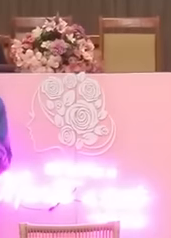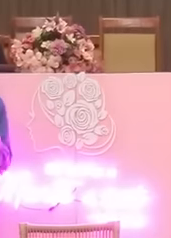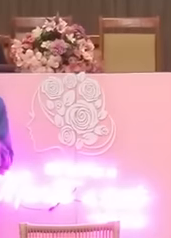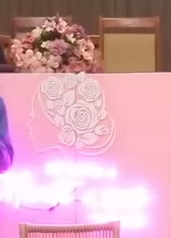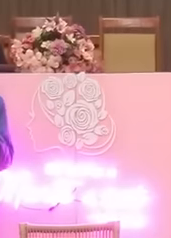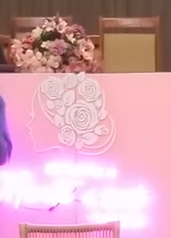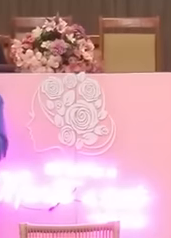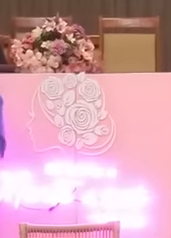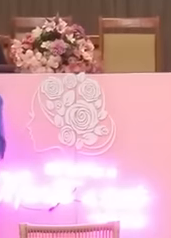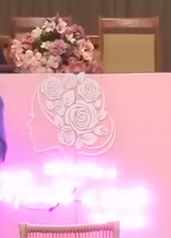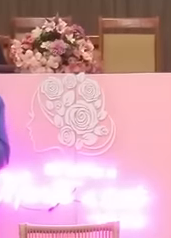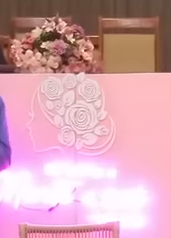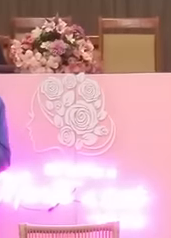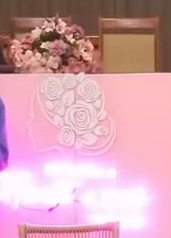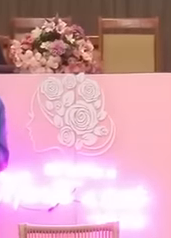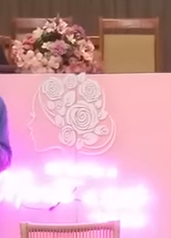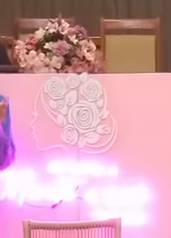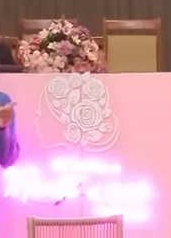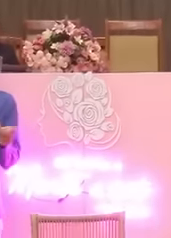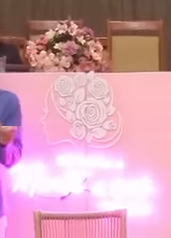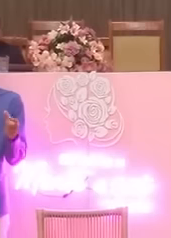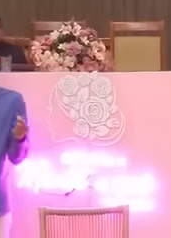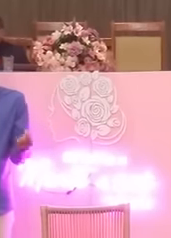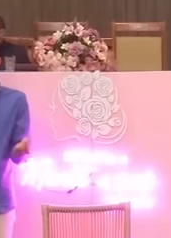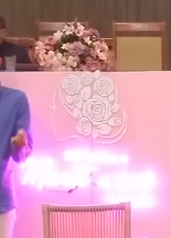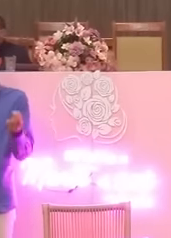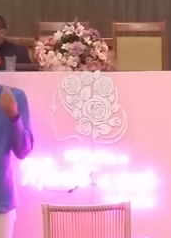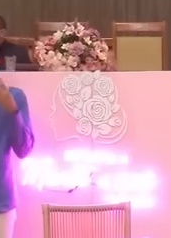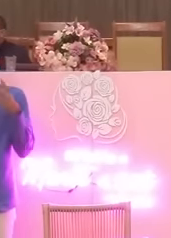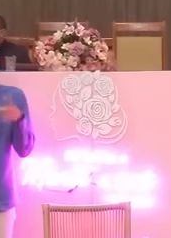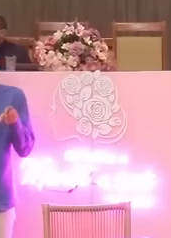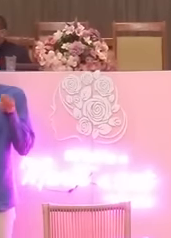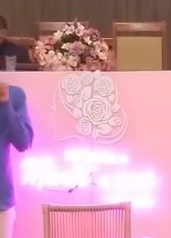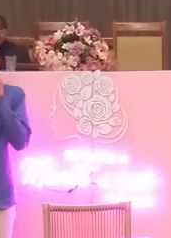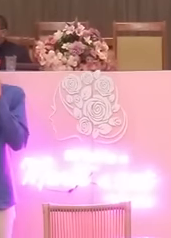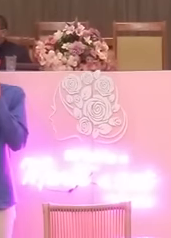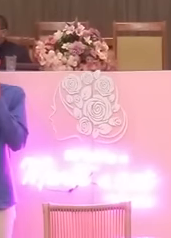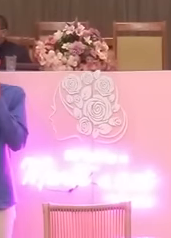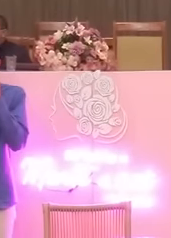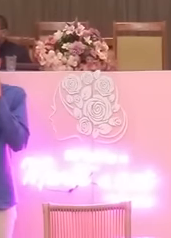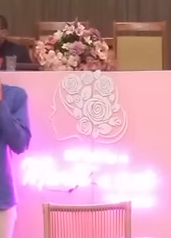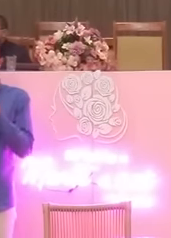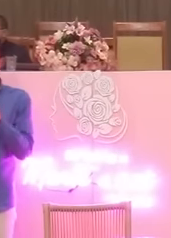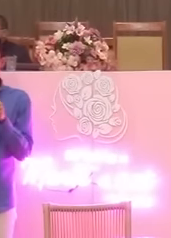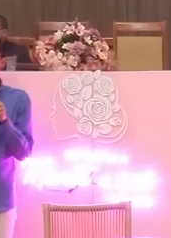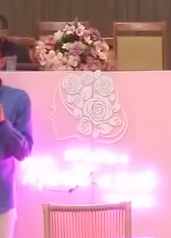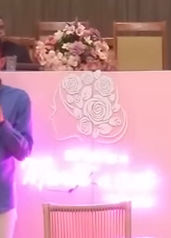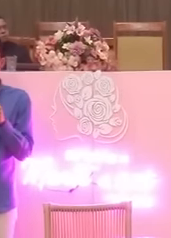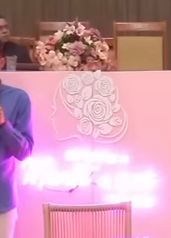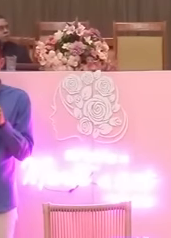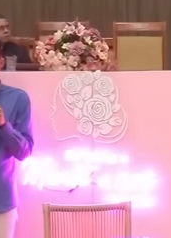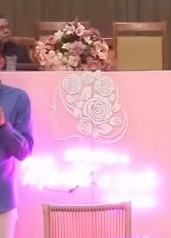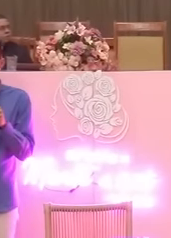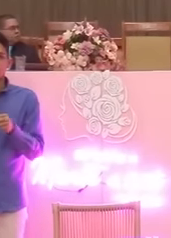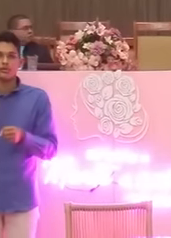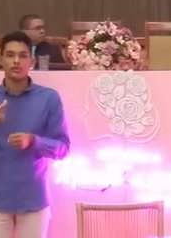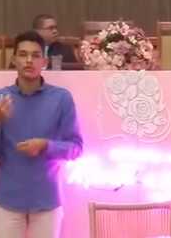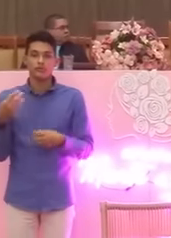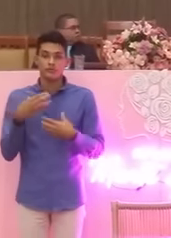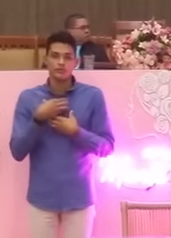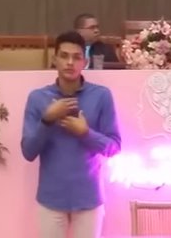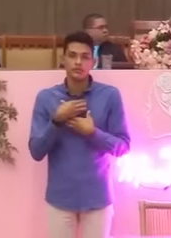se jogarem maldição na tua vida na tua casa tu vai se acabar mas se tu estás na legalidade de